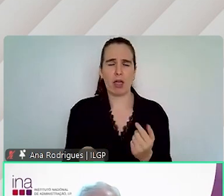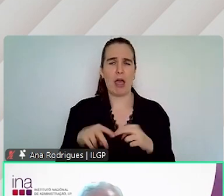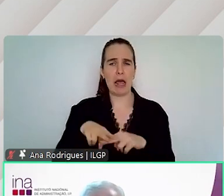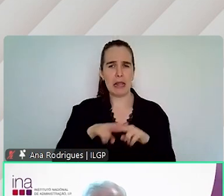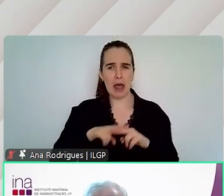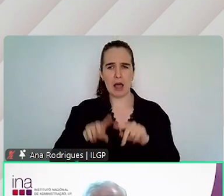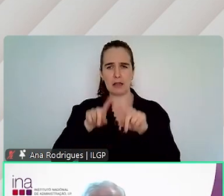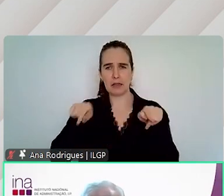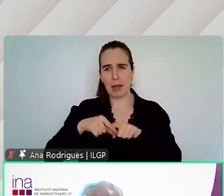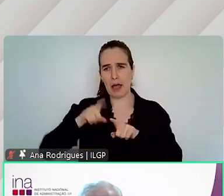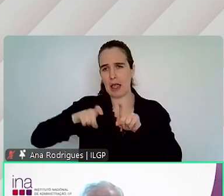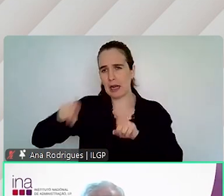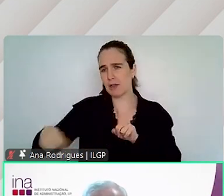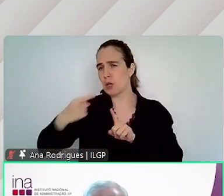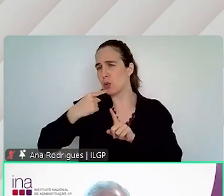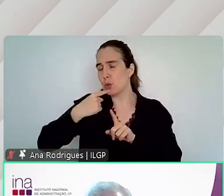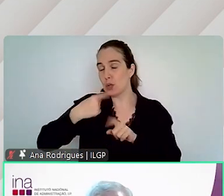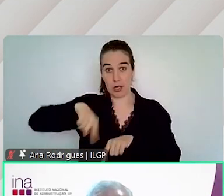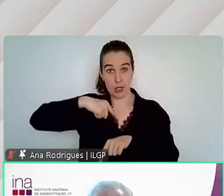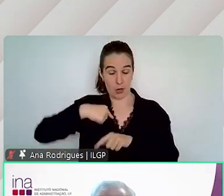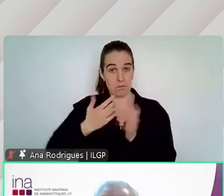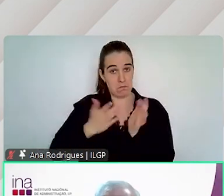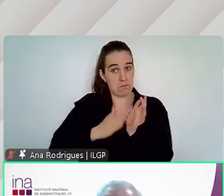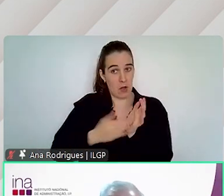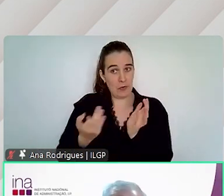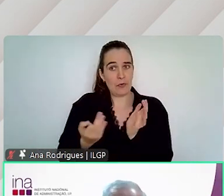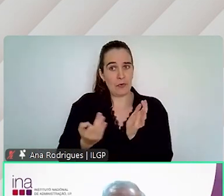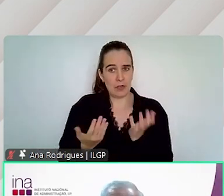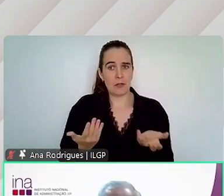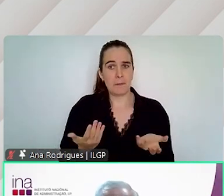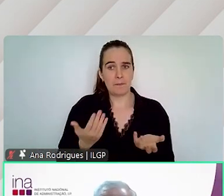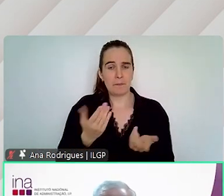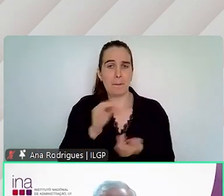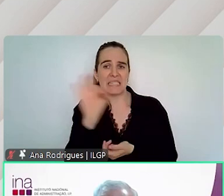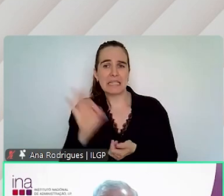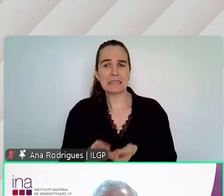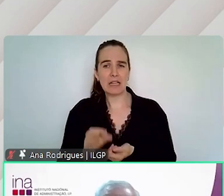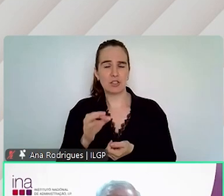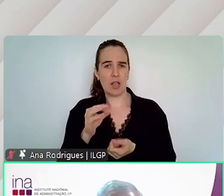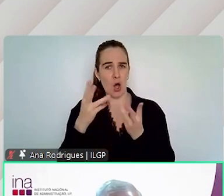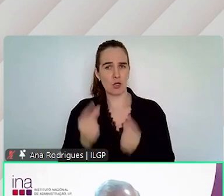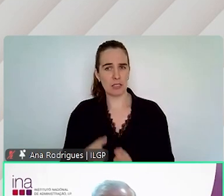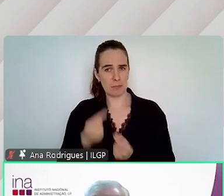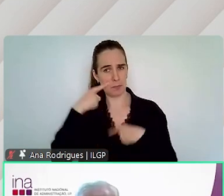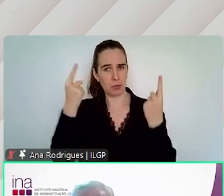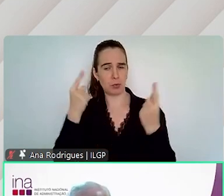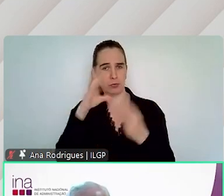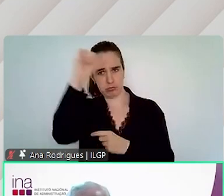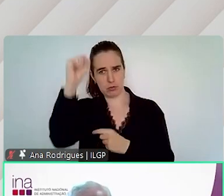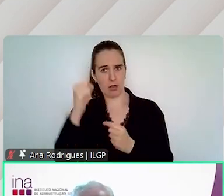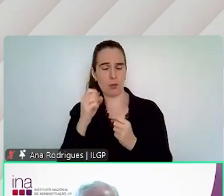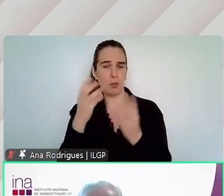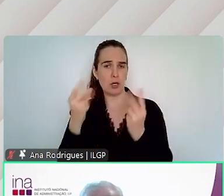tabelas que mostram que o nosso país é daqueles em que a percentagem do orçamento público que